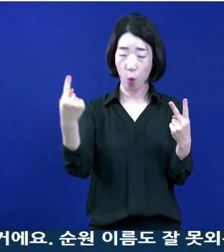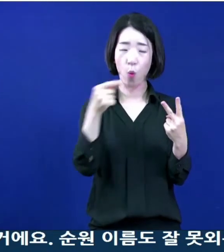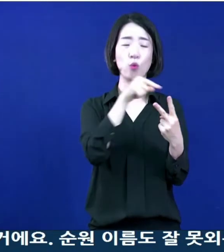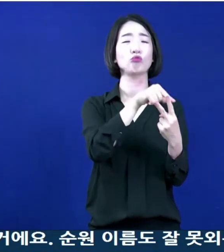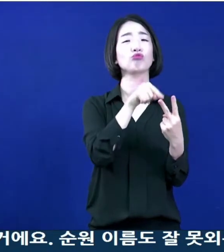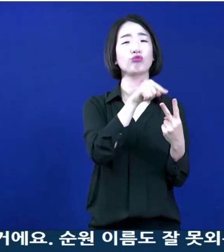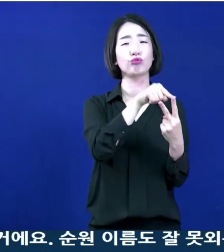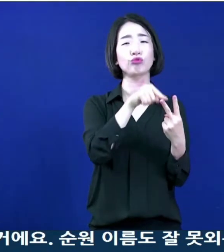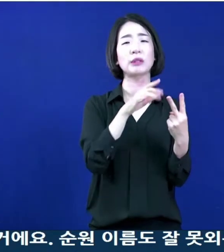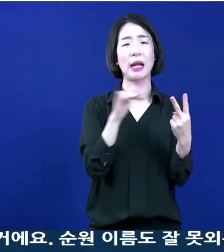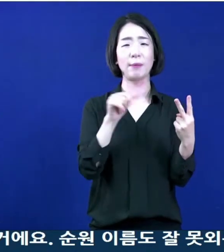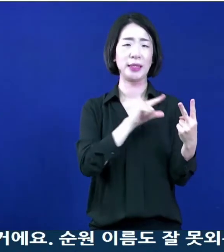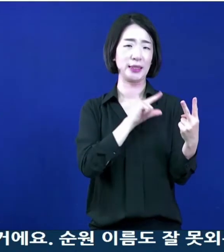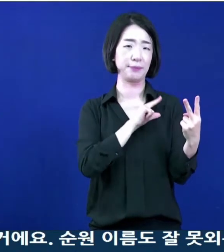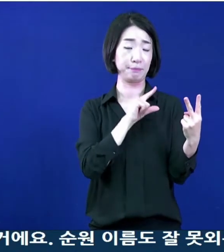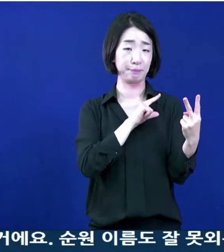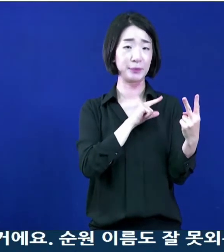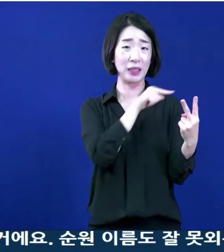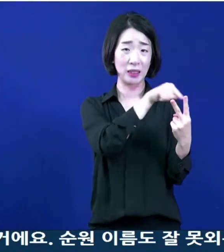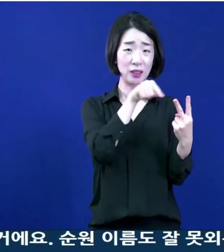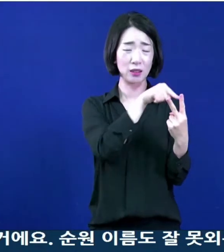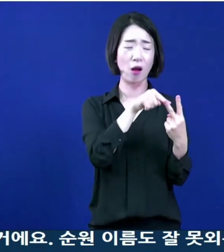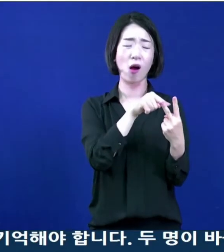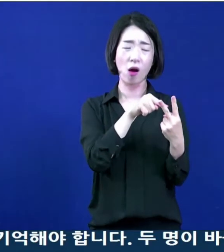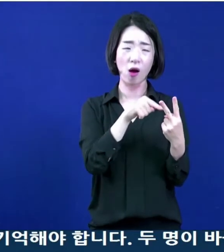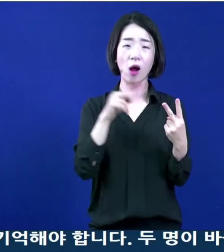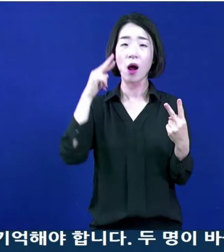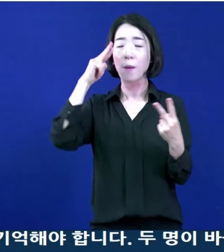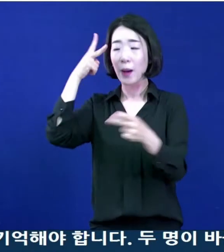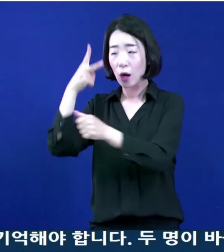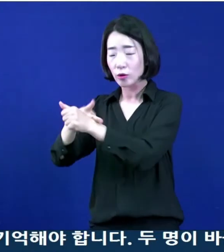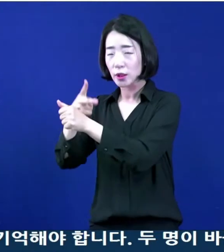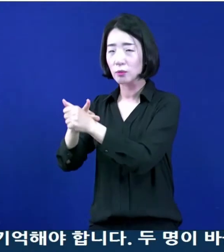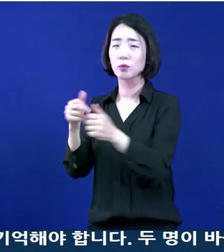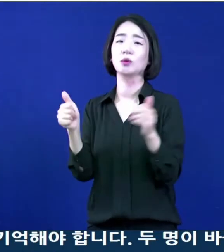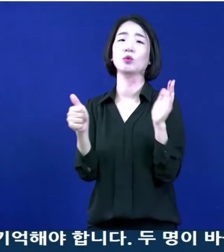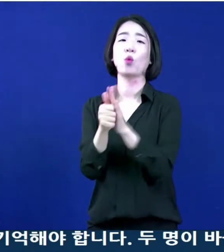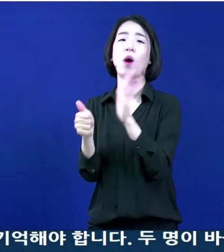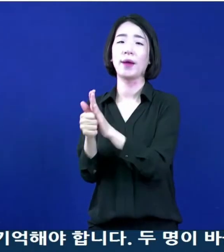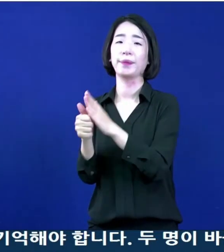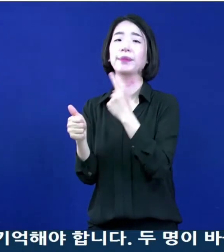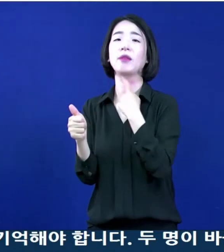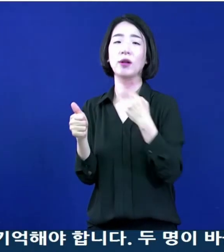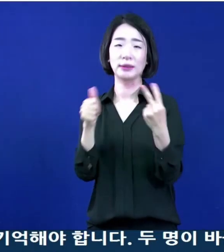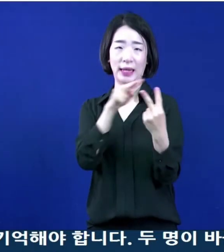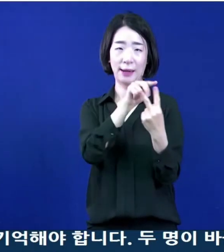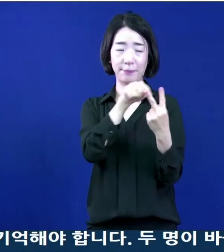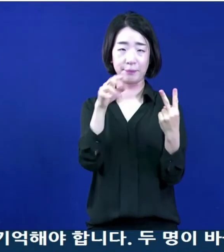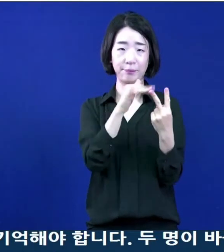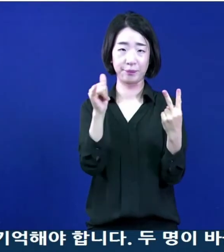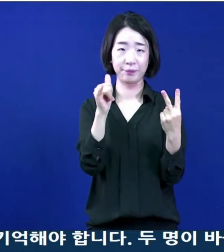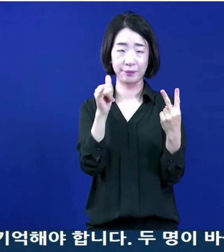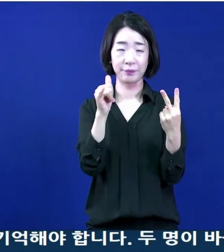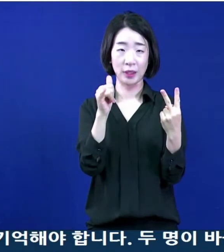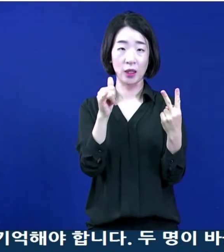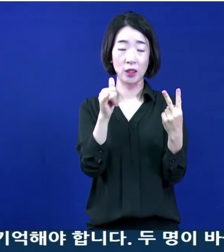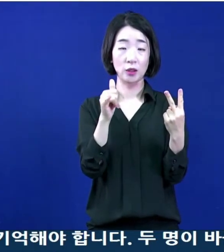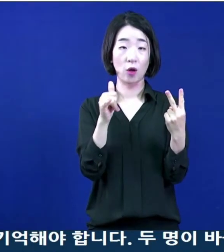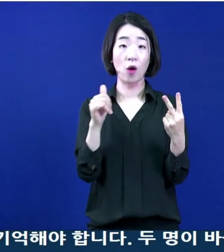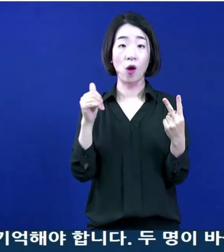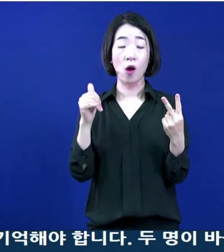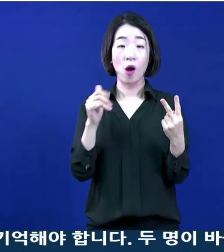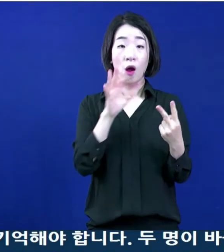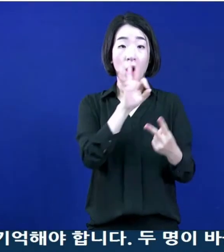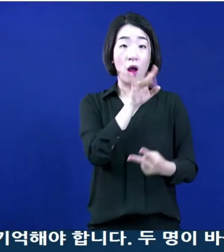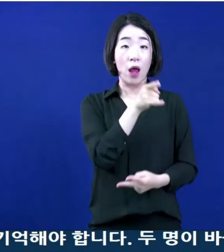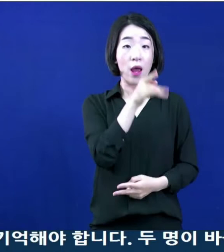동역하는 동역자입니다. 그러니까 이들이 에베소에서 만난 사람들이에요. 에베소에서 바울의 제자들 혹은